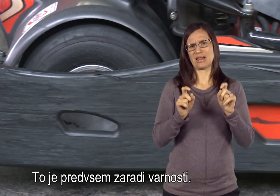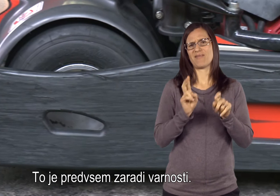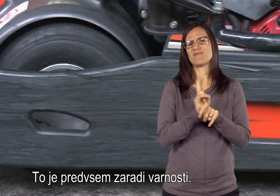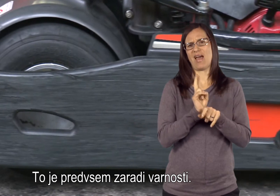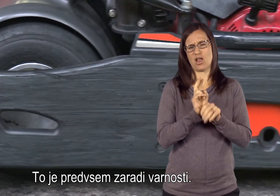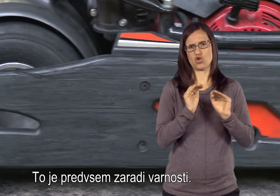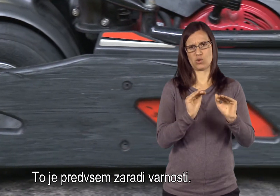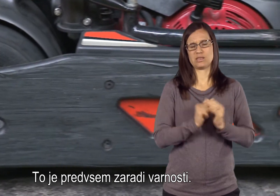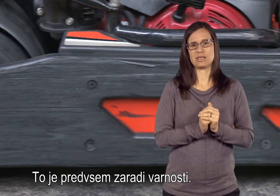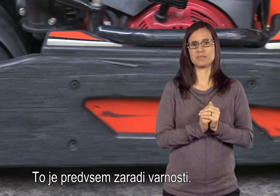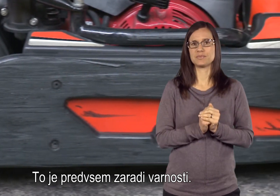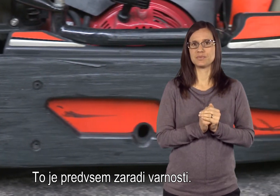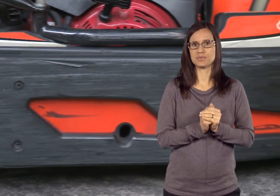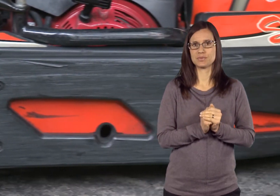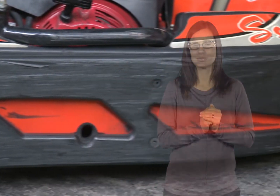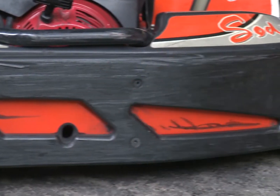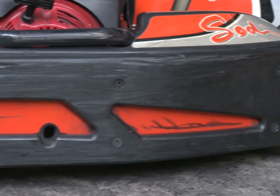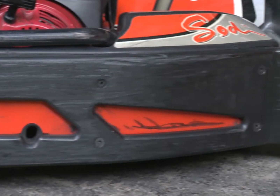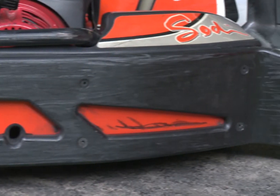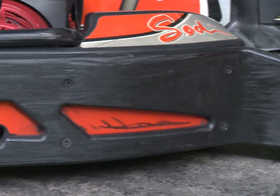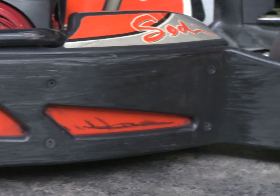predvsem zaradi varnosti.